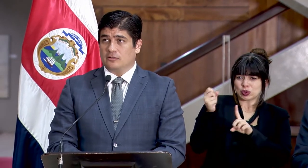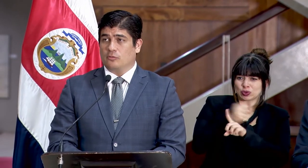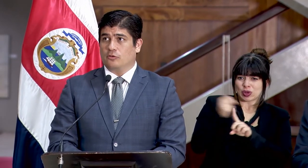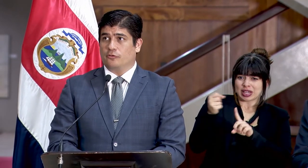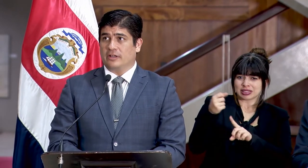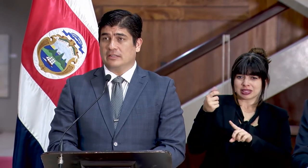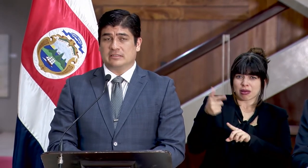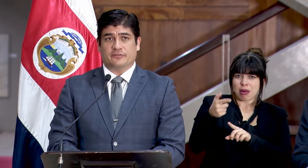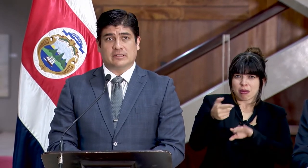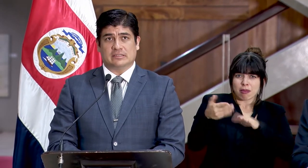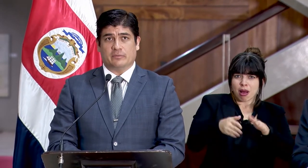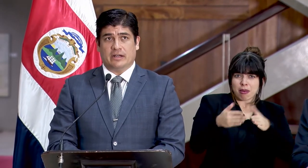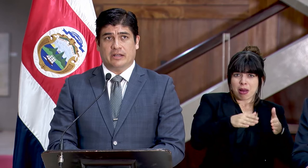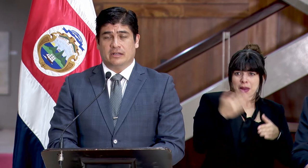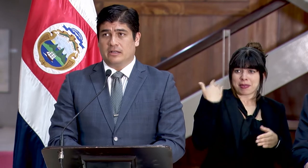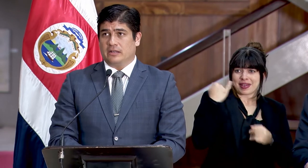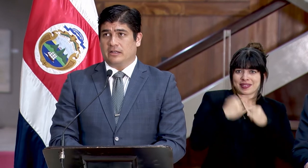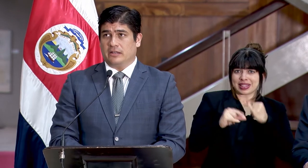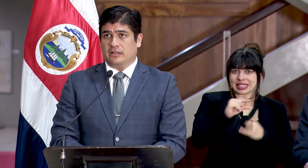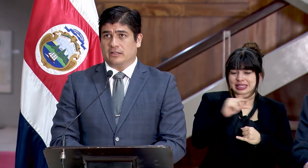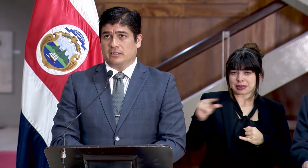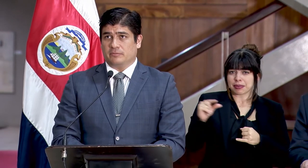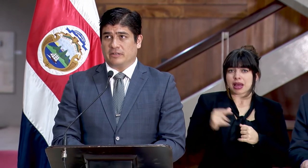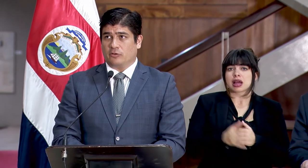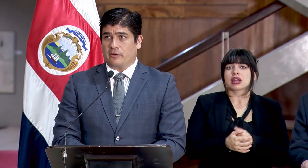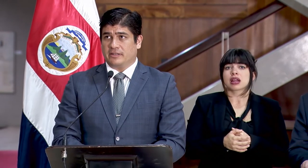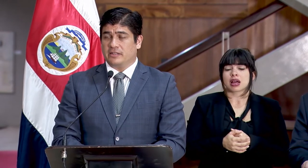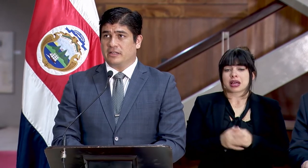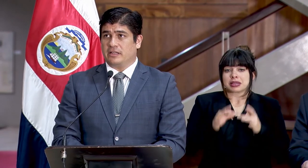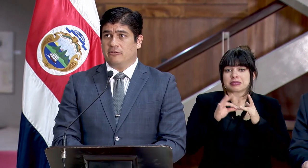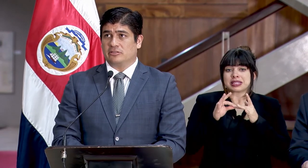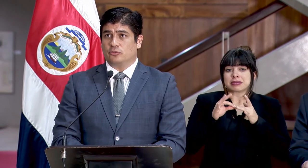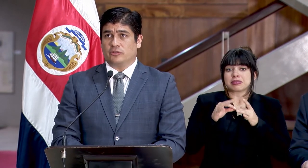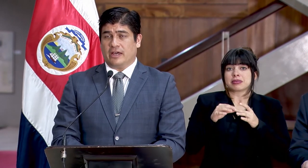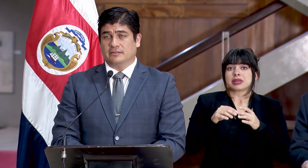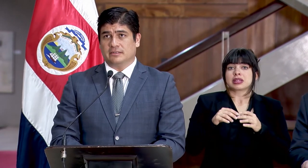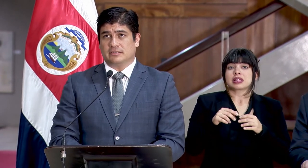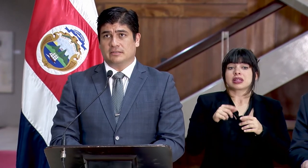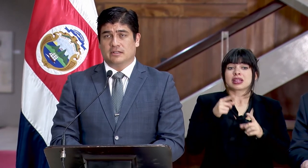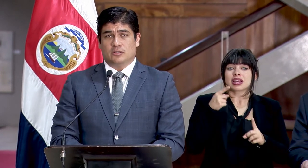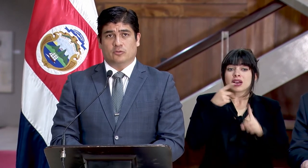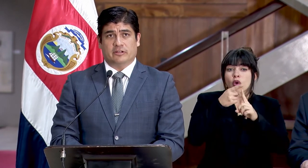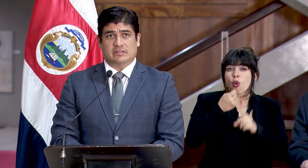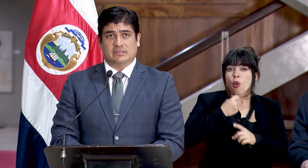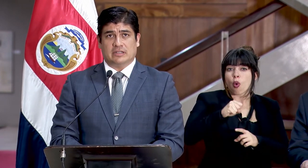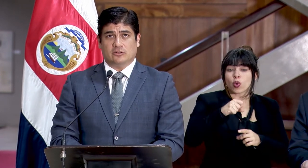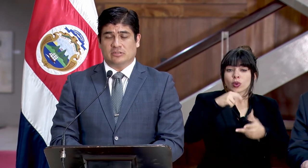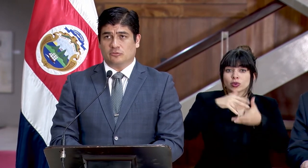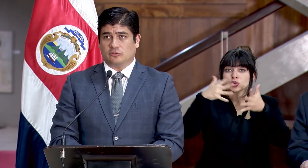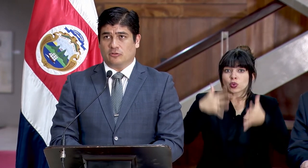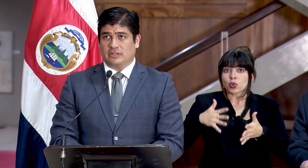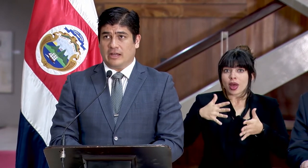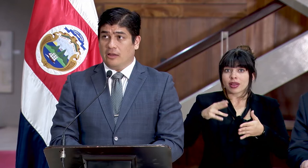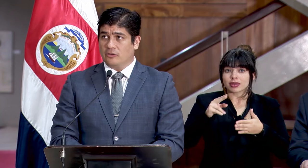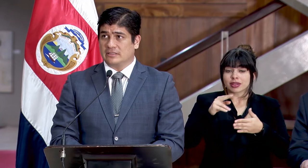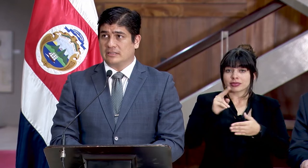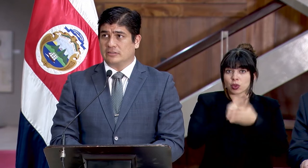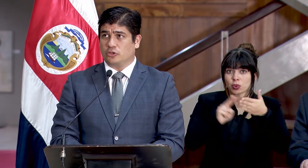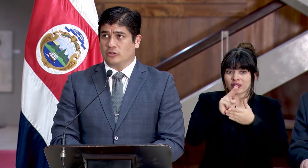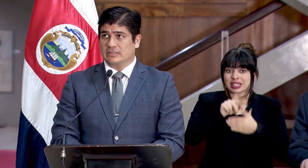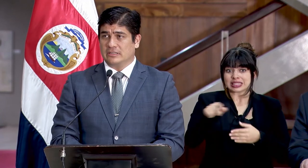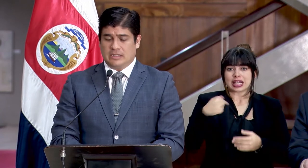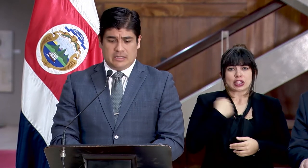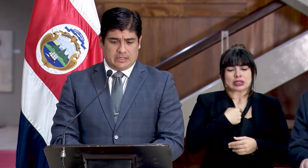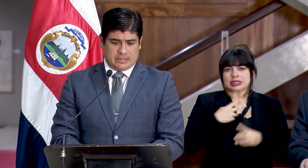letal, como lo fue en este fin de semana, particularmente dirigido a estudiantes universitarios. Hemos condenado